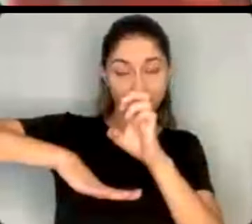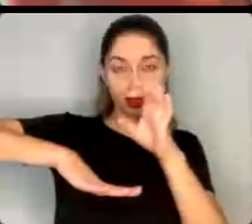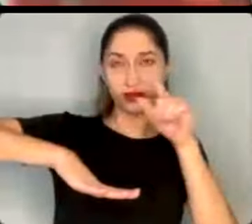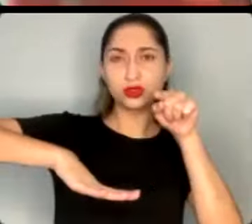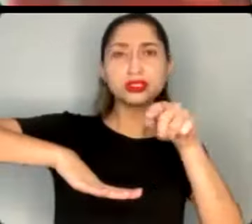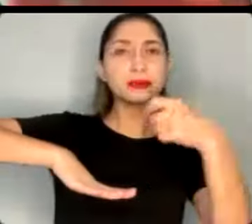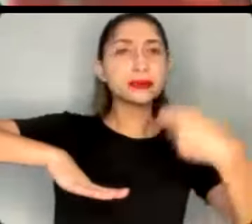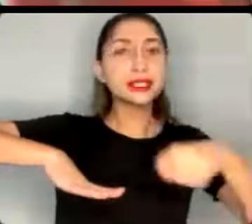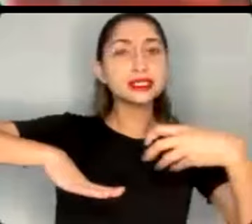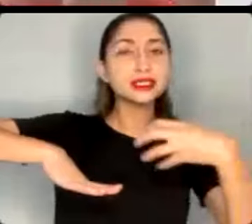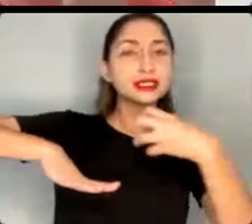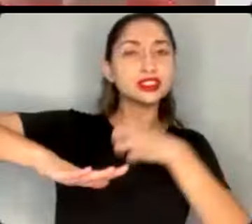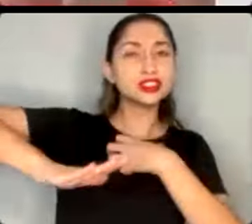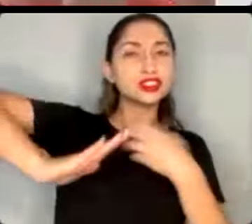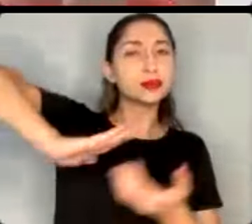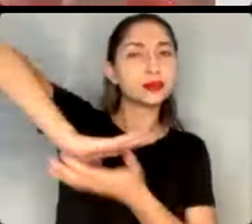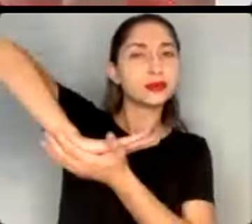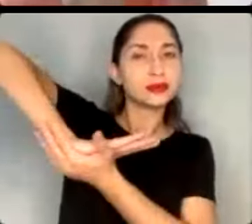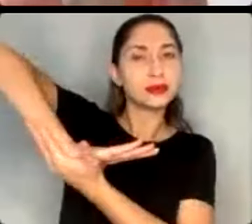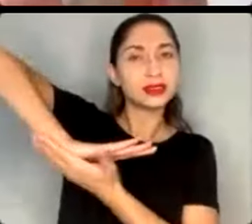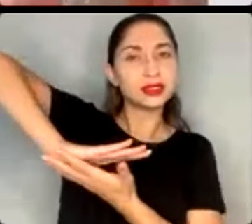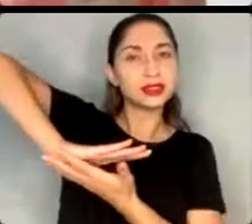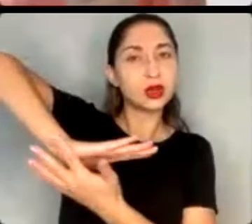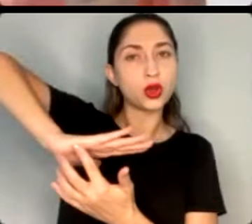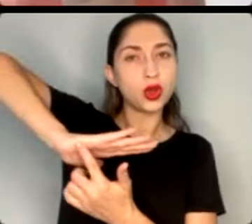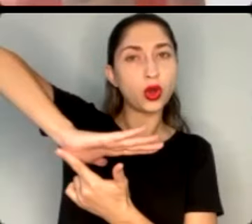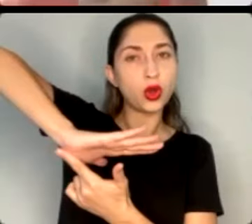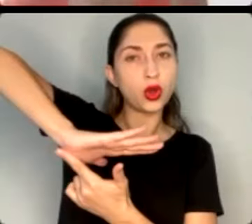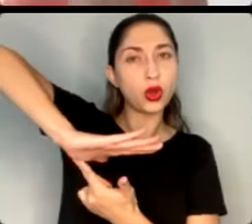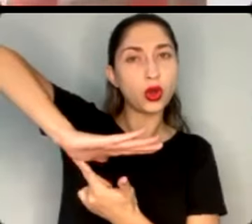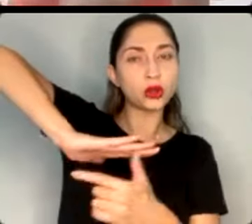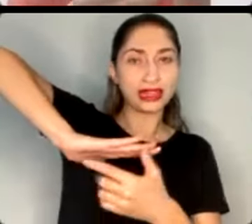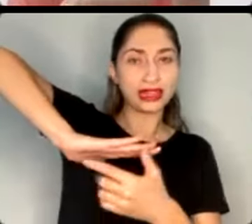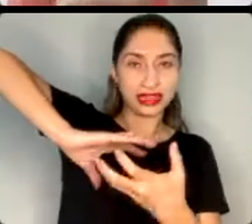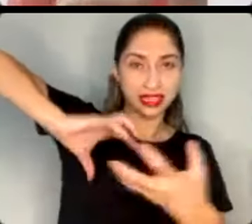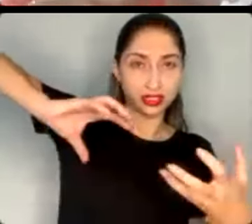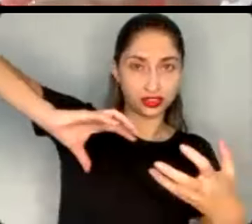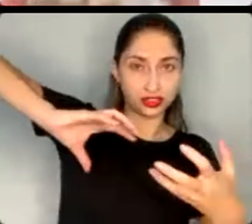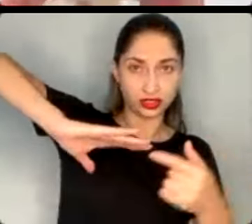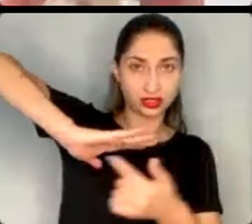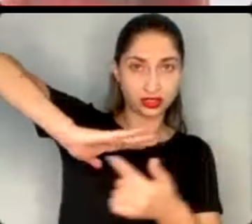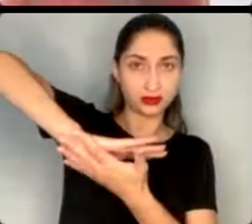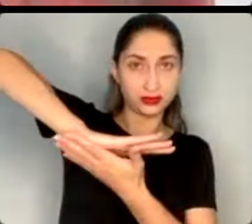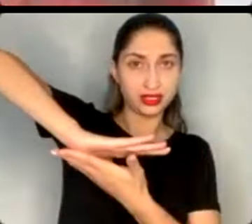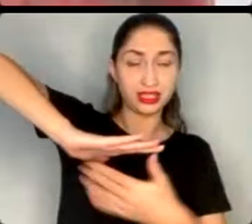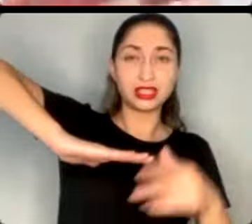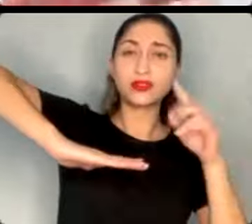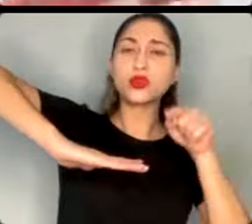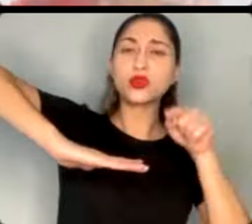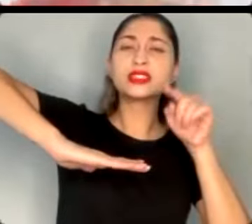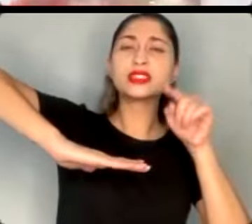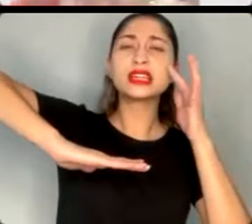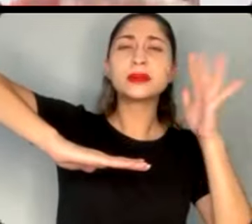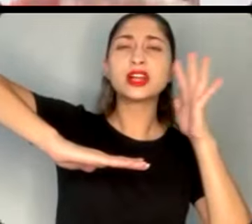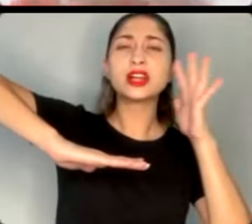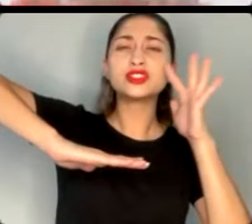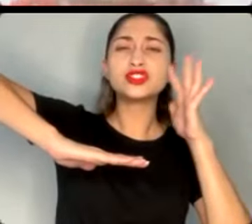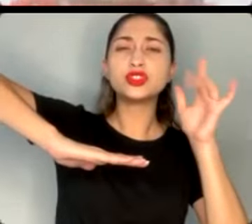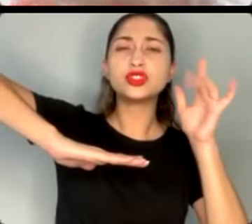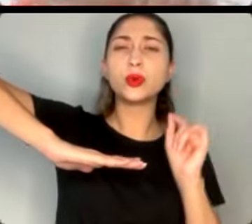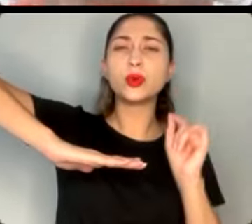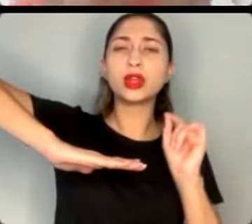sentir o calcânio como sendo o maior osso e como você imagina que você possa